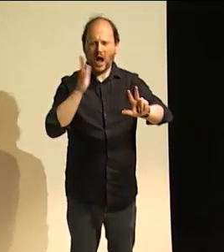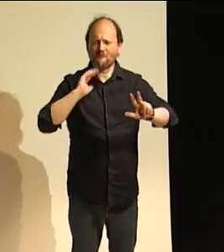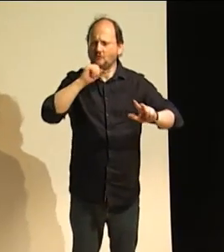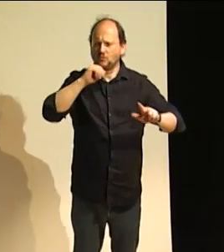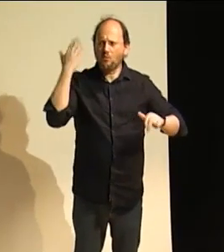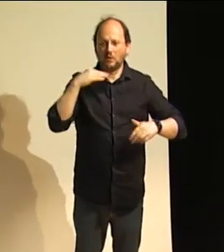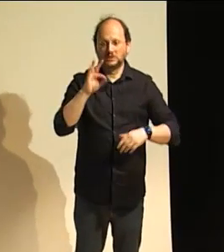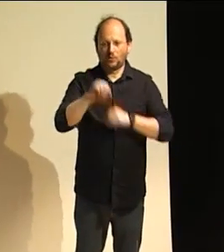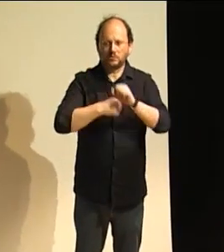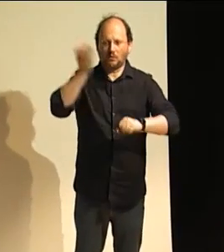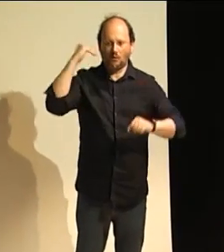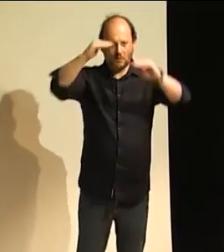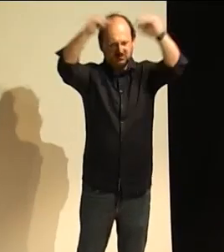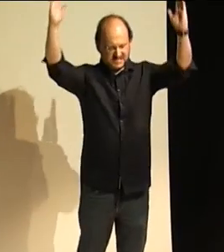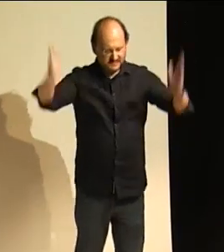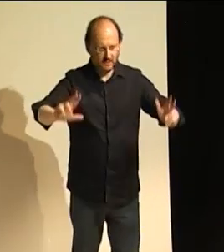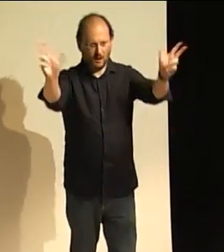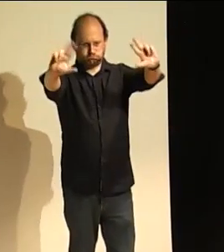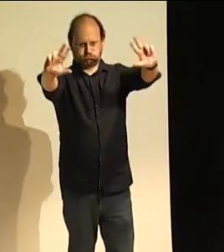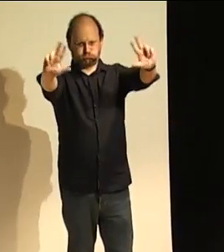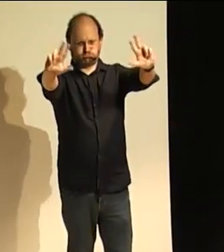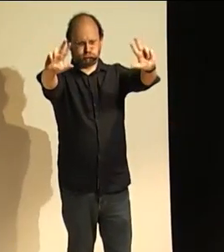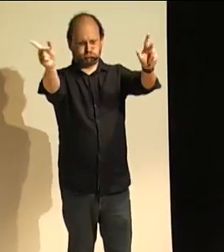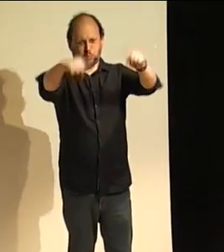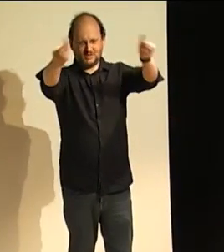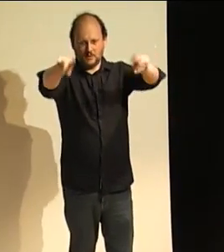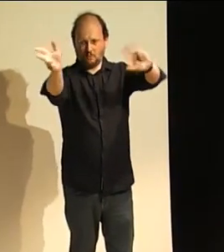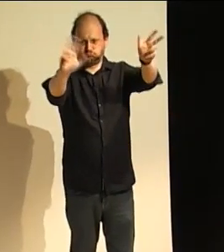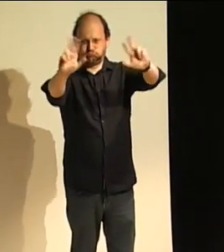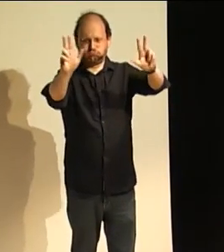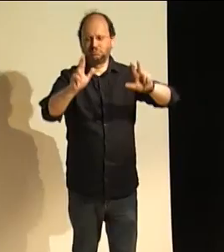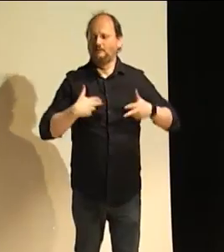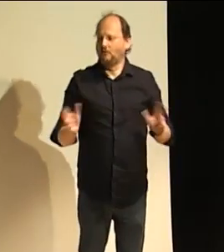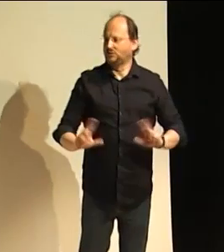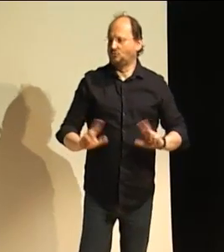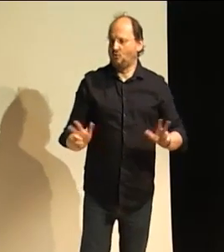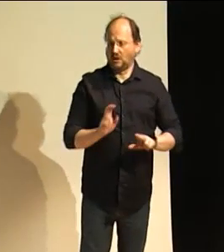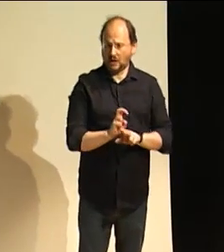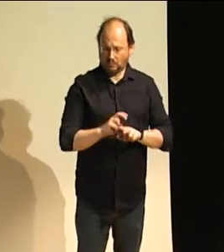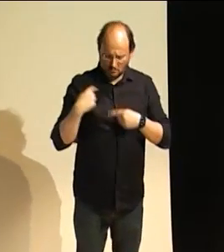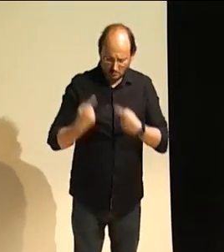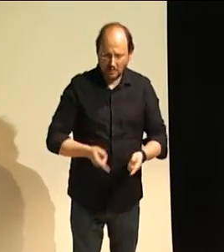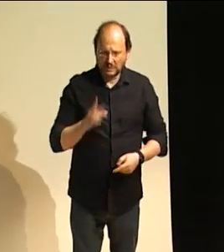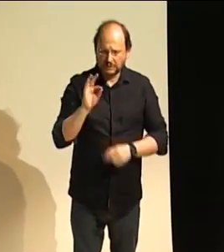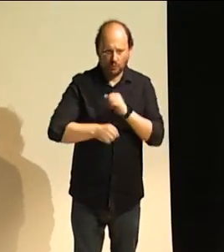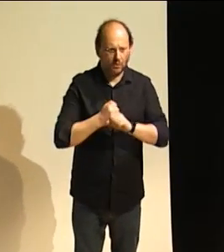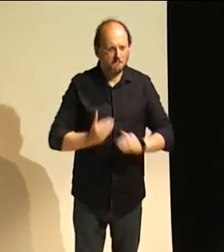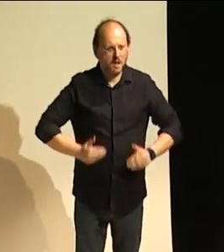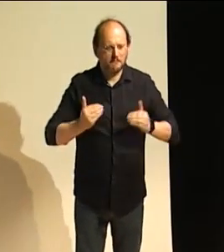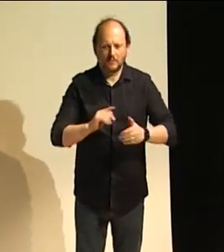contre, il y a des néologies qui ont été créées. Par exemple, le signe d'ordinateur, c'est un signe qui